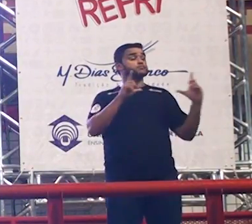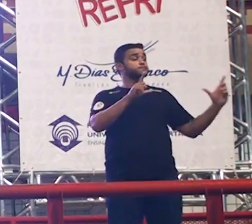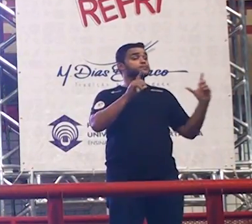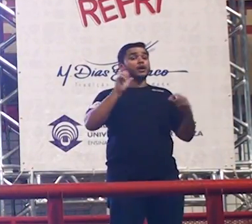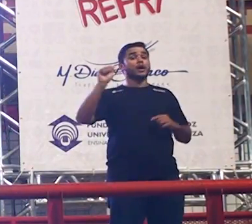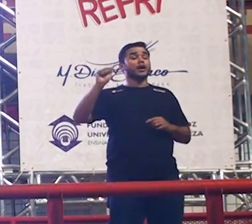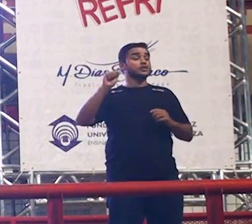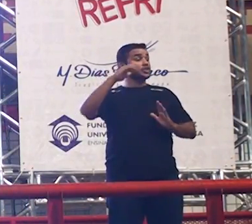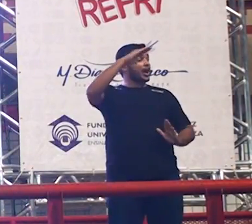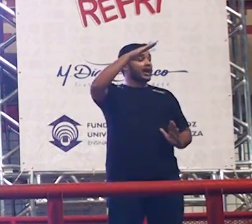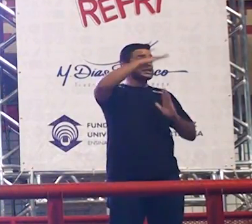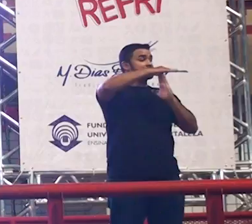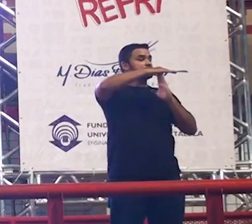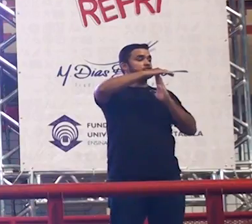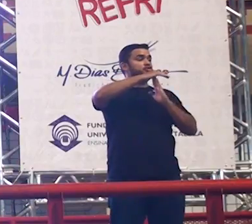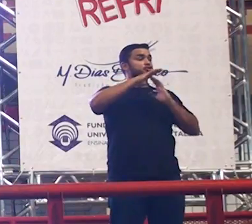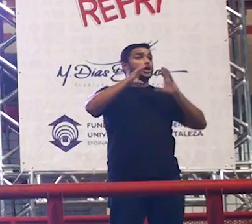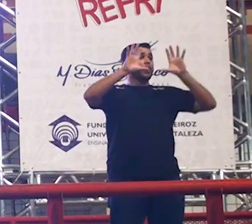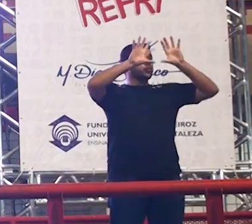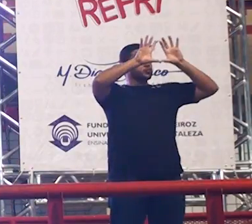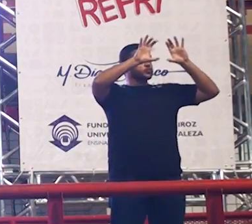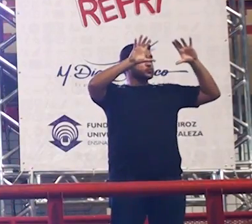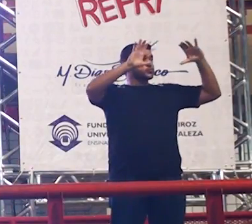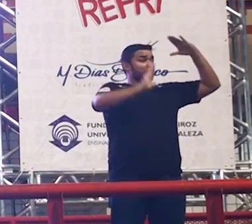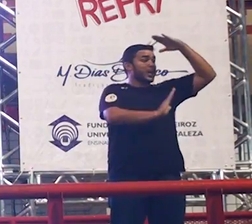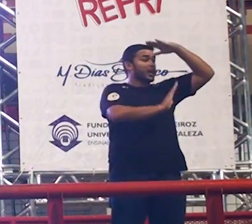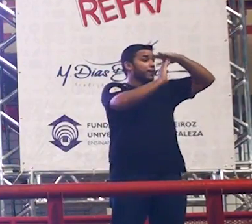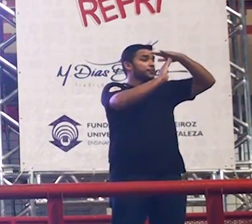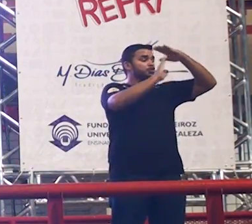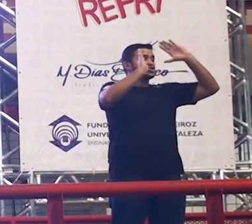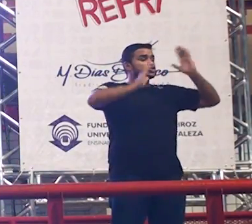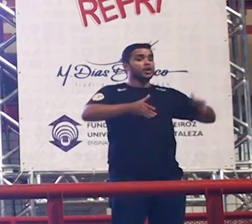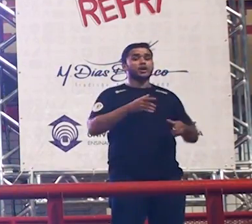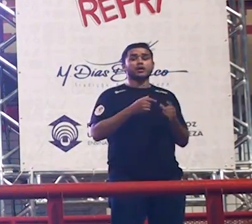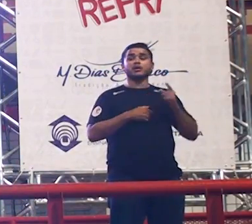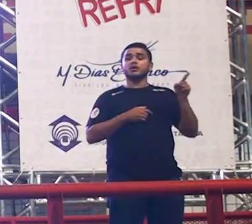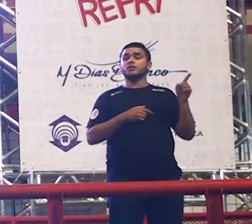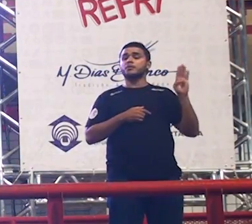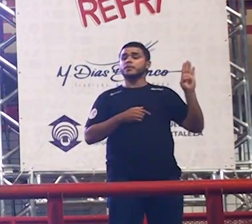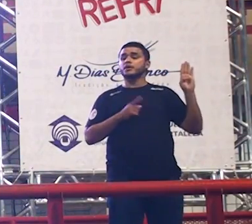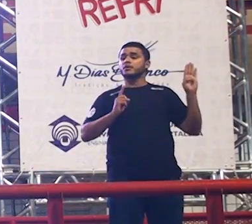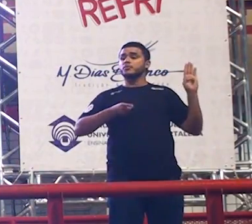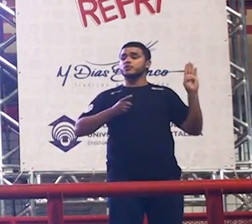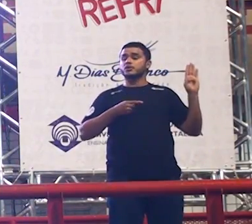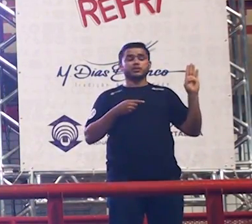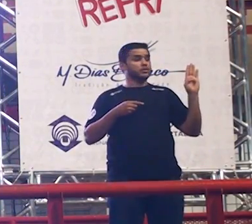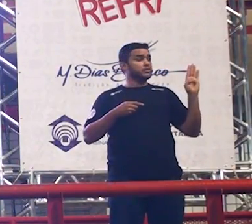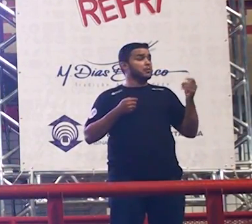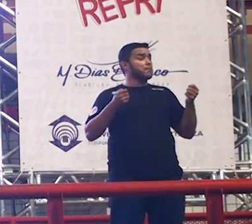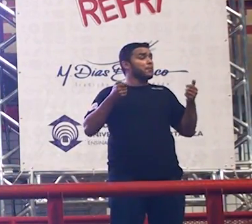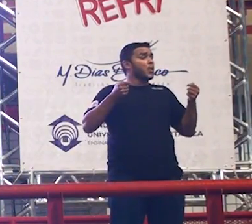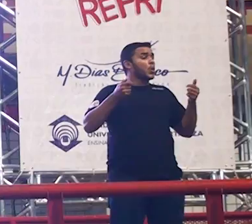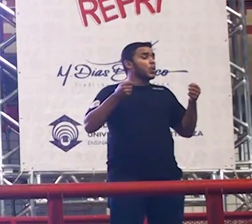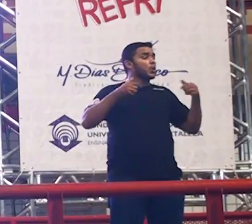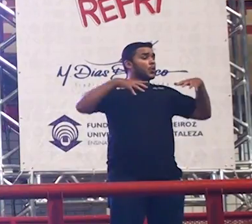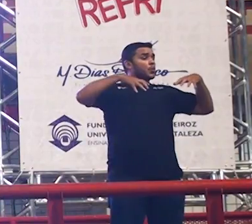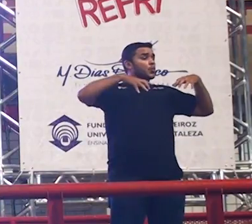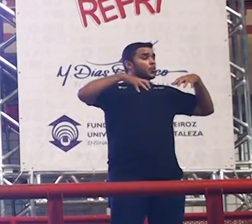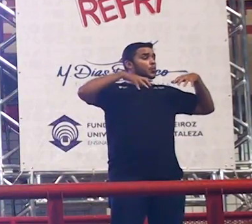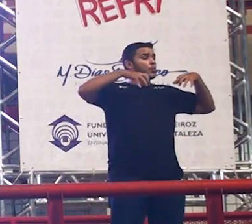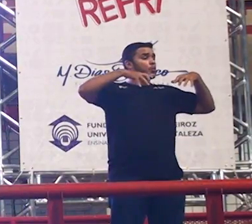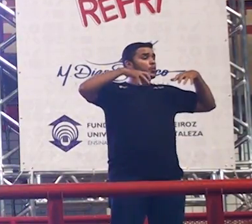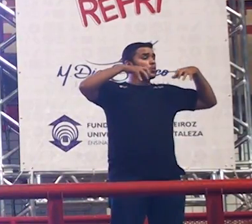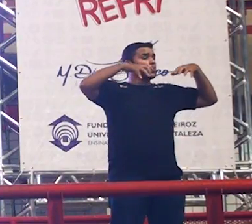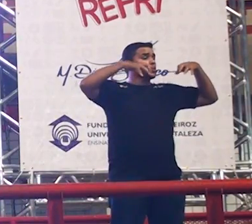o ponto de saturação? A ou B? Por que B? Porque a gente já está tendo até a